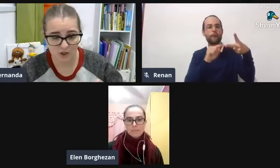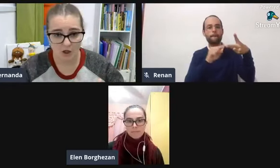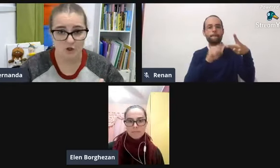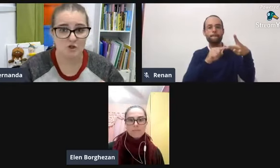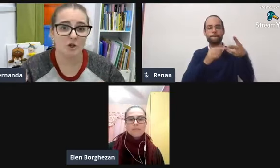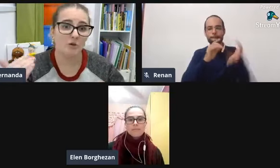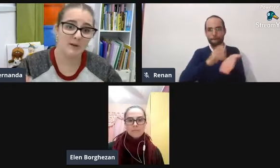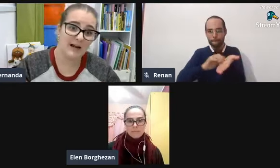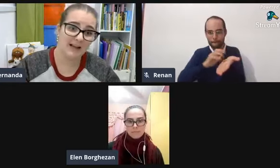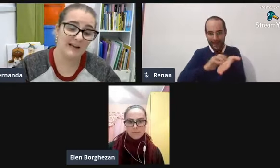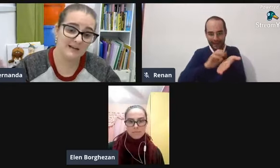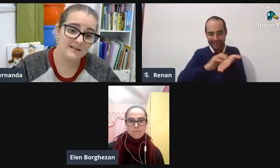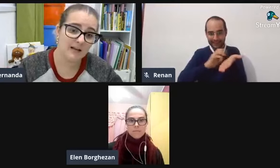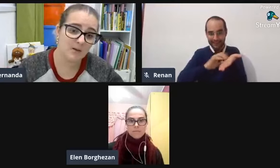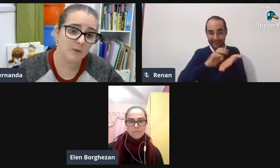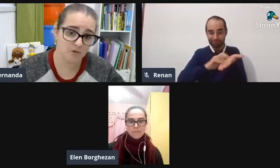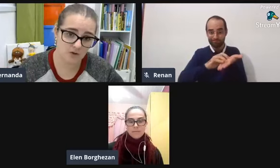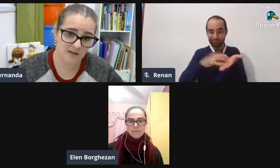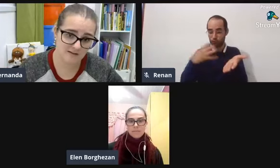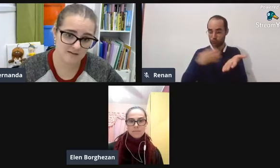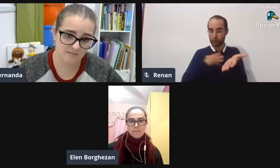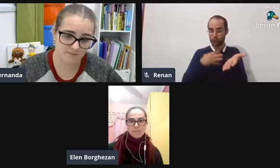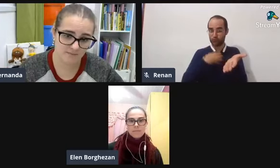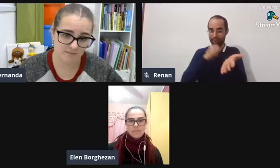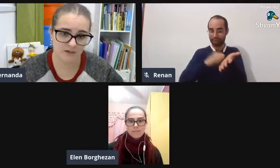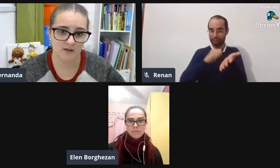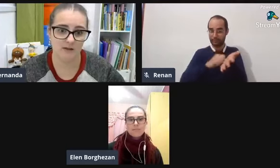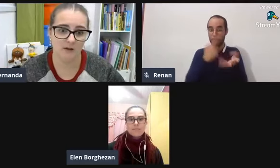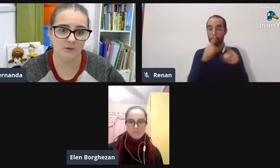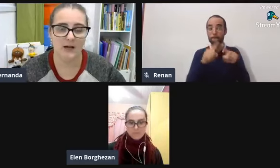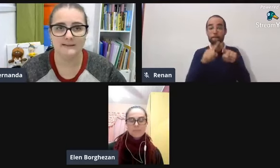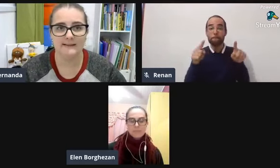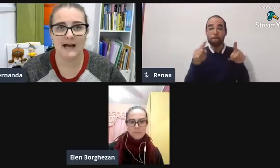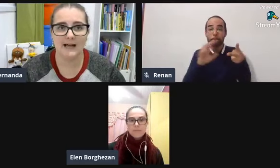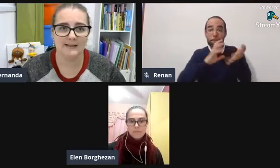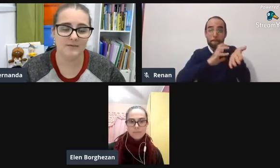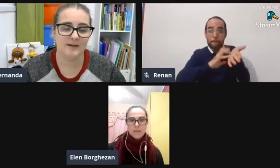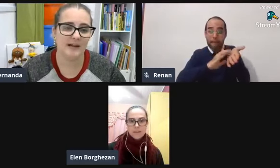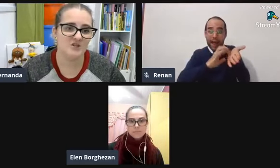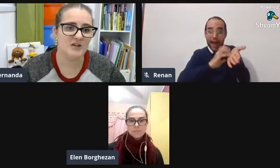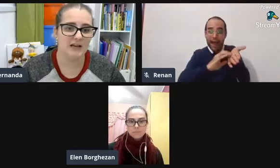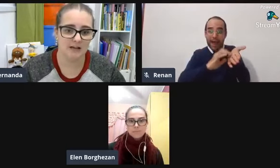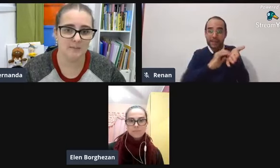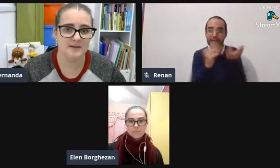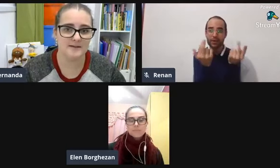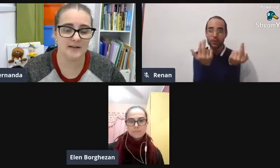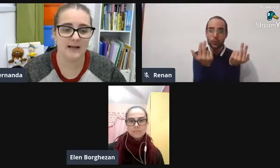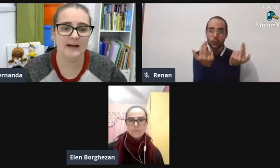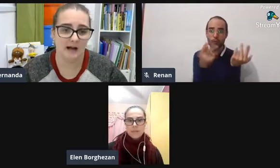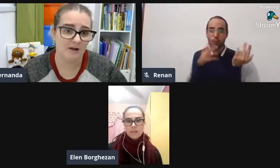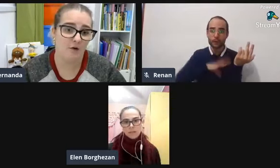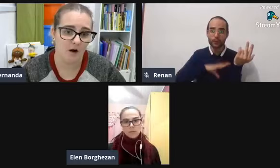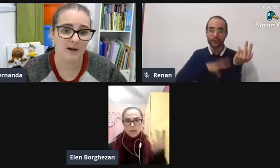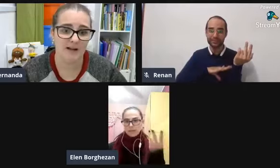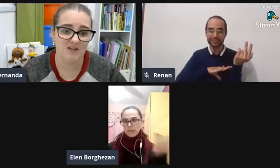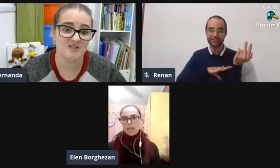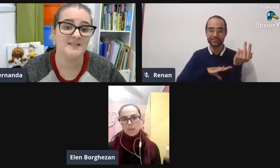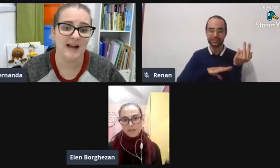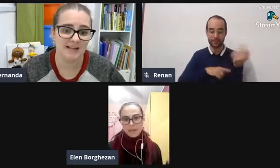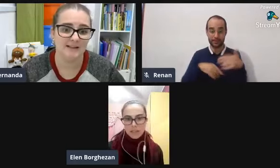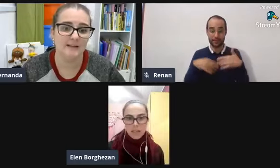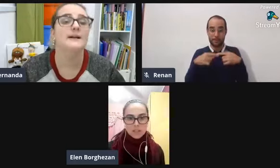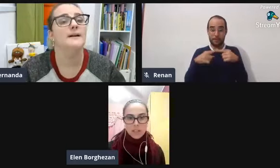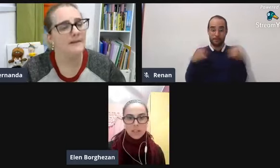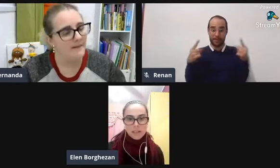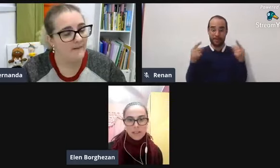registro. Só que o Braille, ele segue o português. Então, na verdade, a Libras São 3